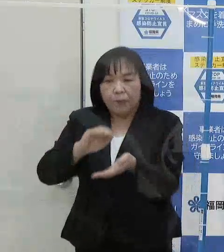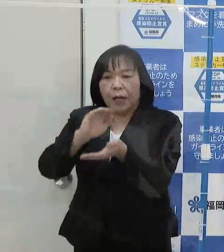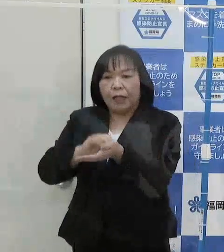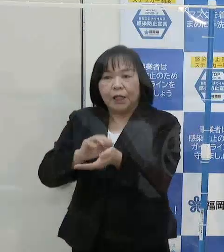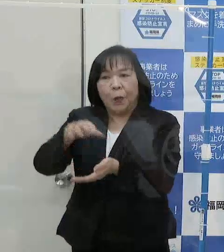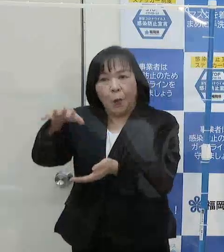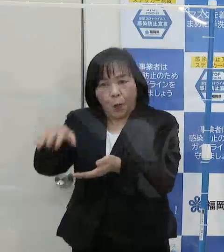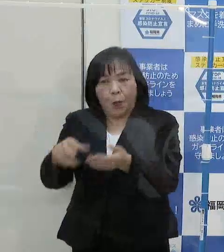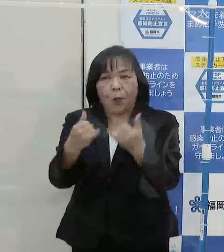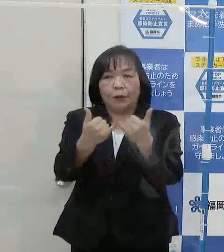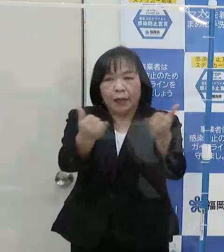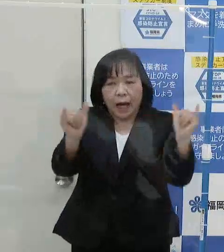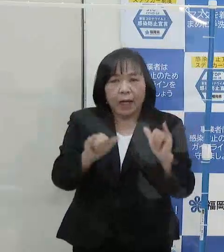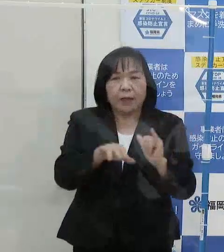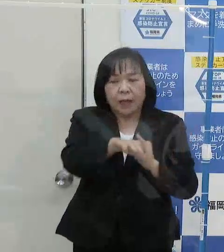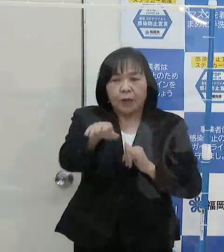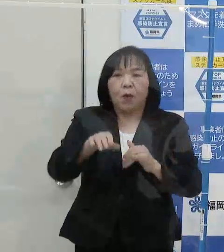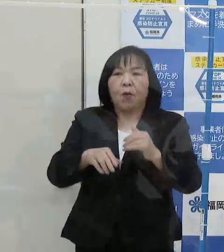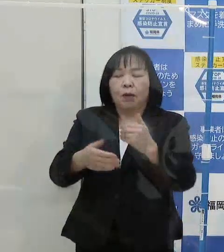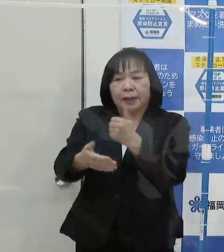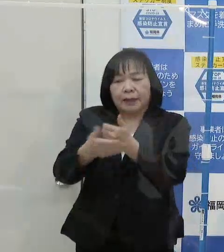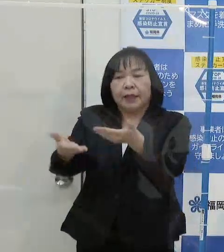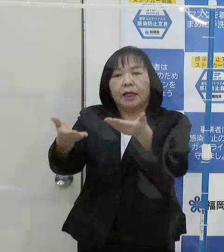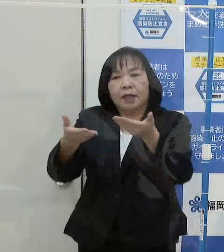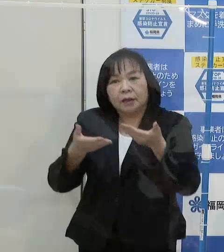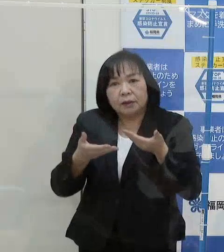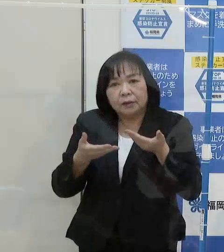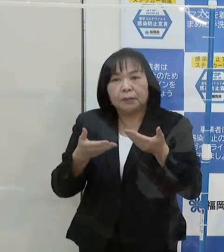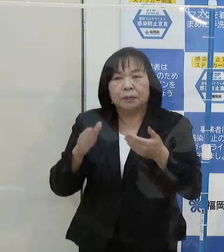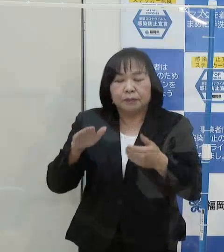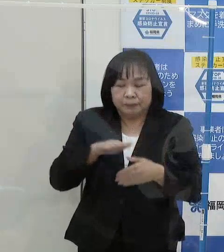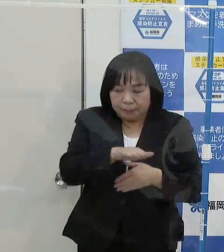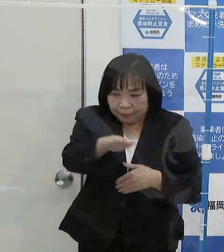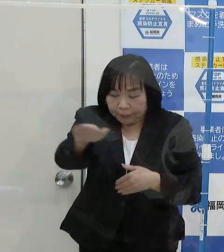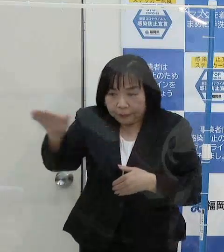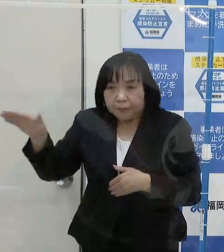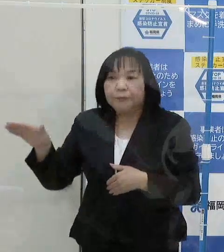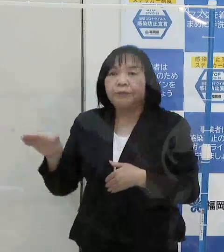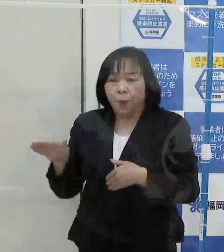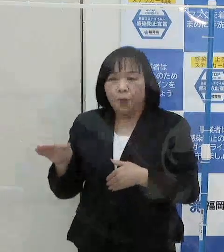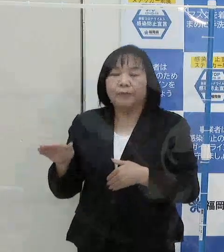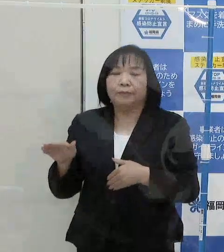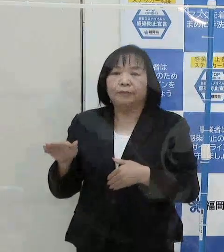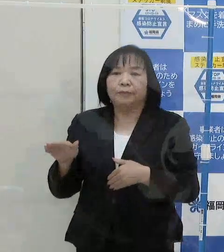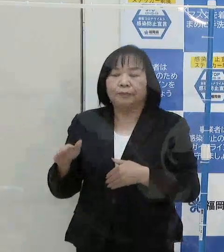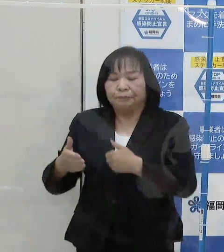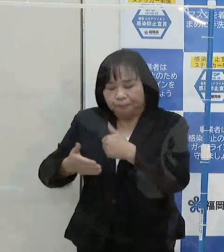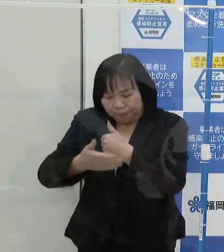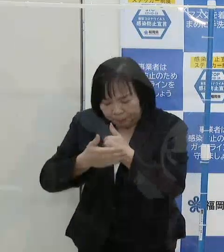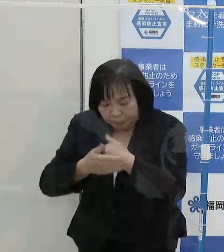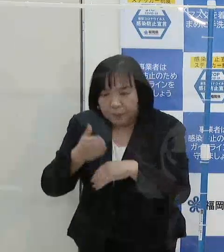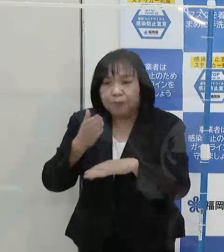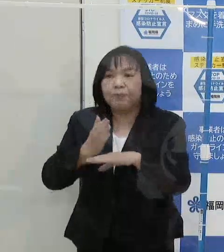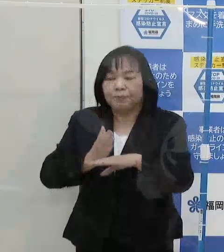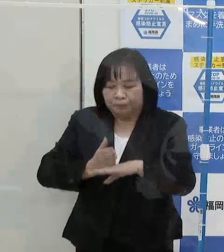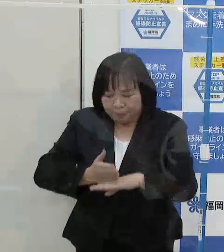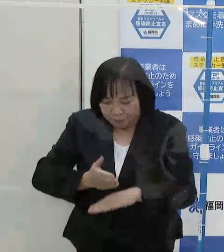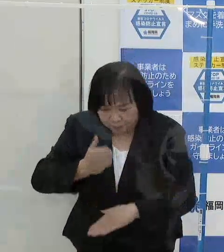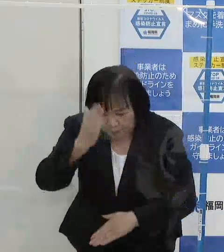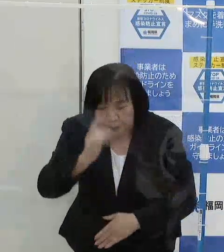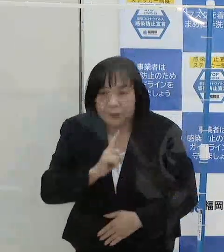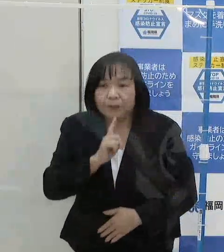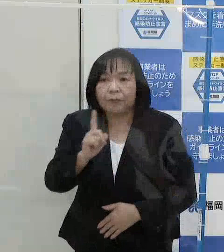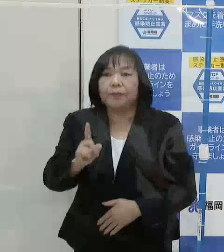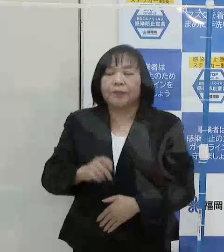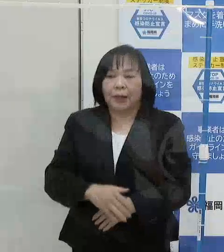者、社会のいろんな分野でこれを支えていただいている多くの関係の皆様のご尽力に改めて感